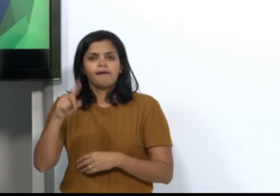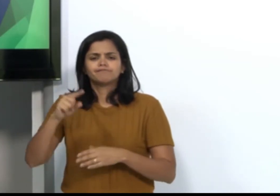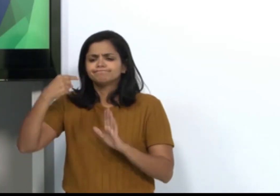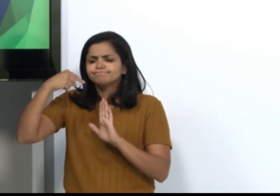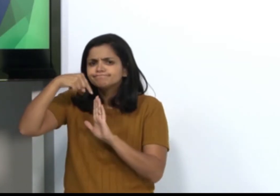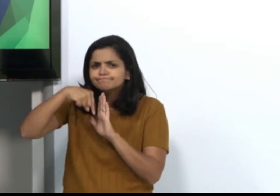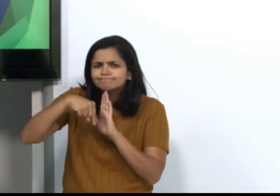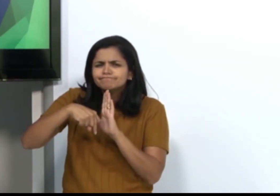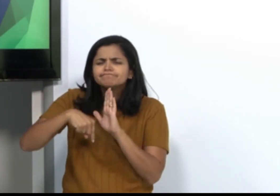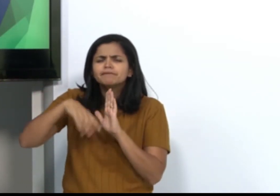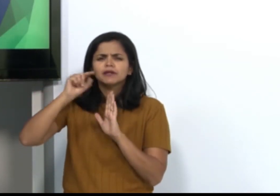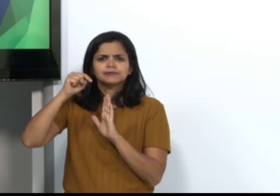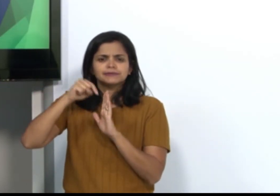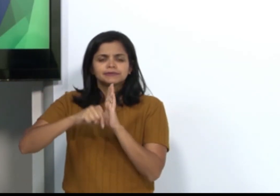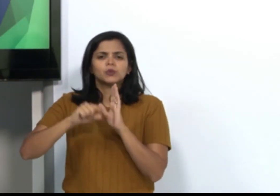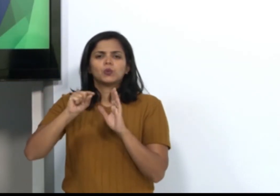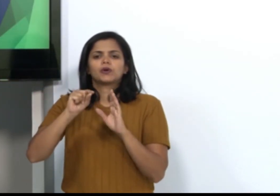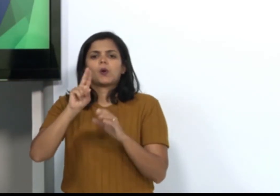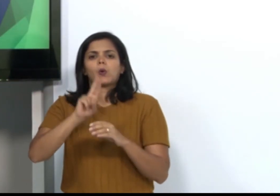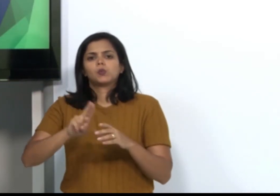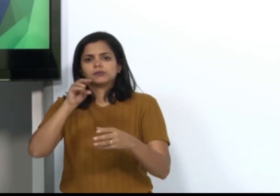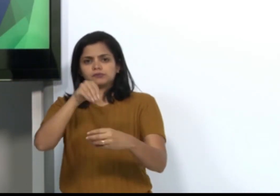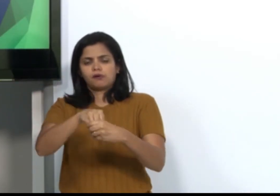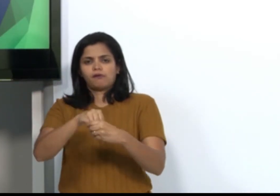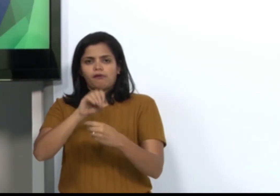4, bom, ela vai aprofundar um pouco mais